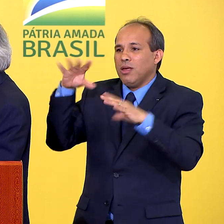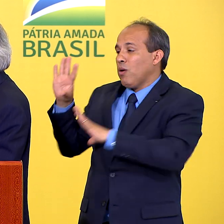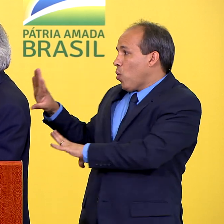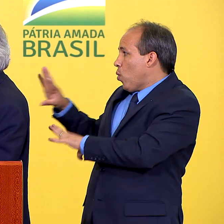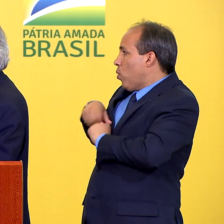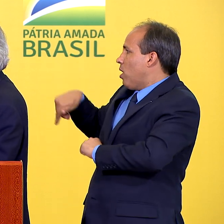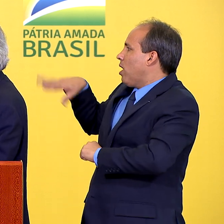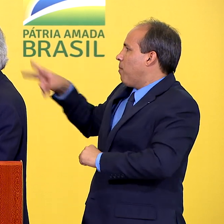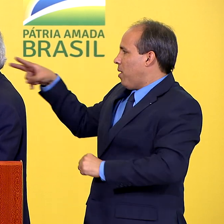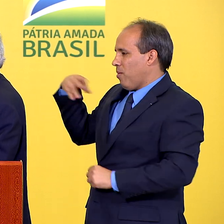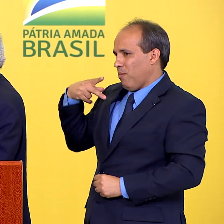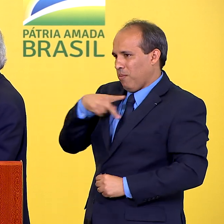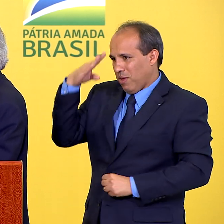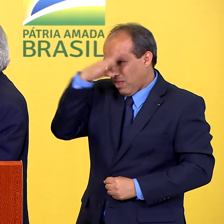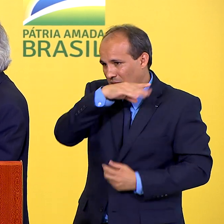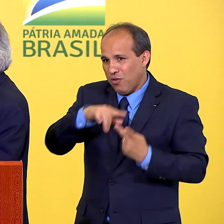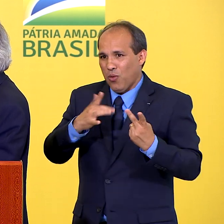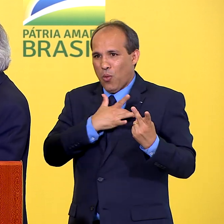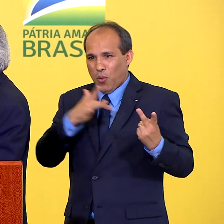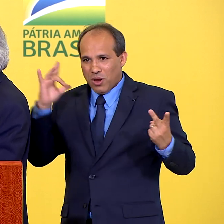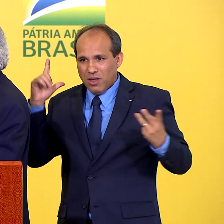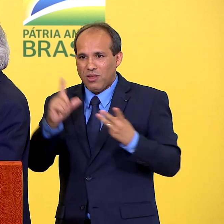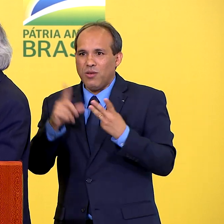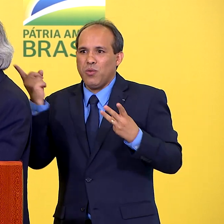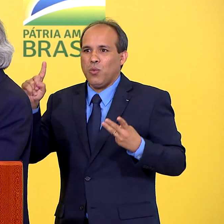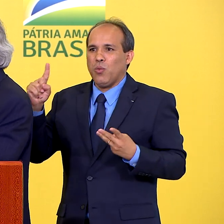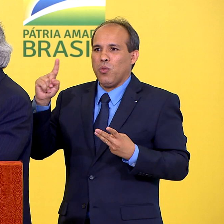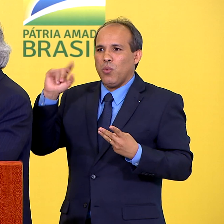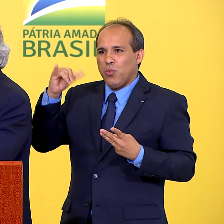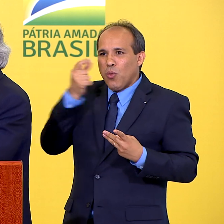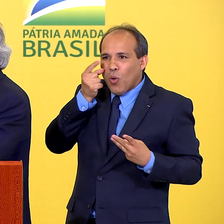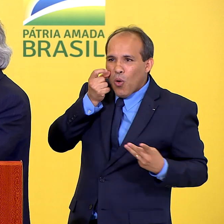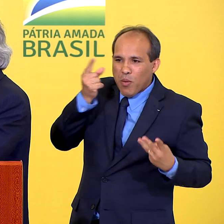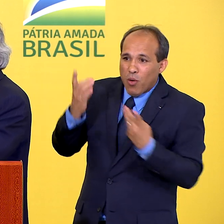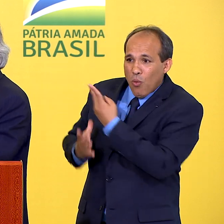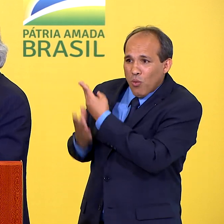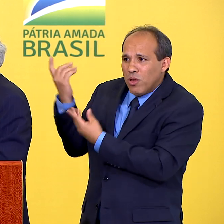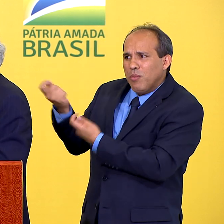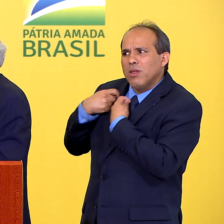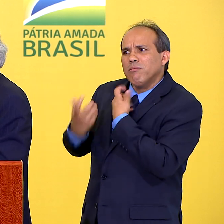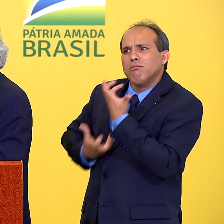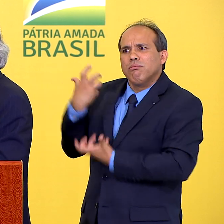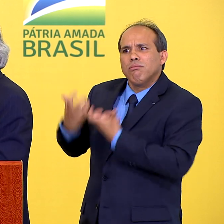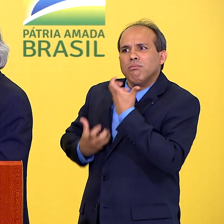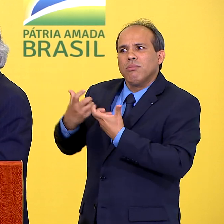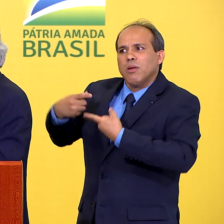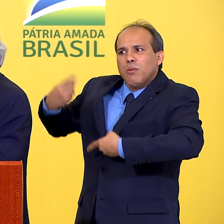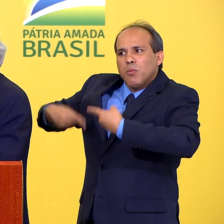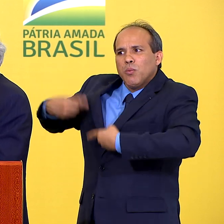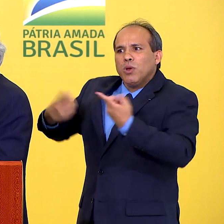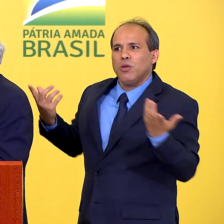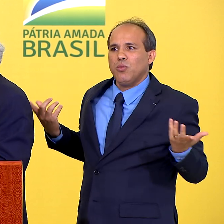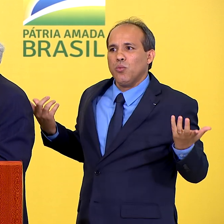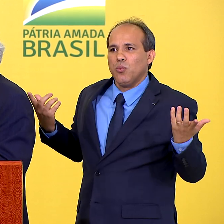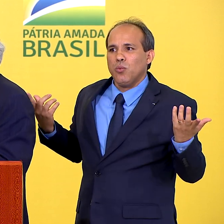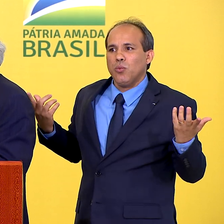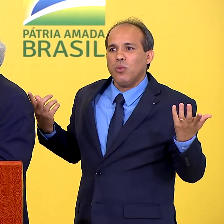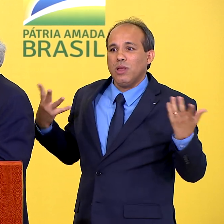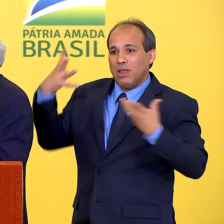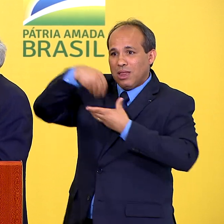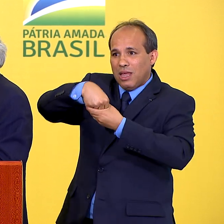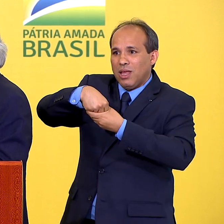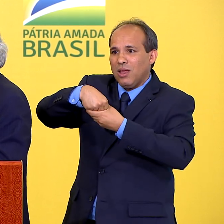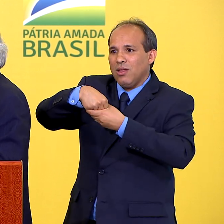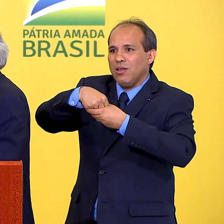presidente, vem do ministro Onyx, vem do ministro João Roma, eles fazem a inspiração política. E o nosso quadro